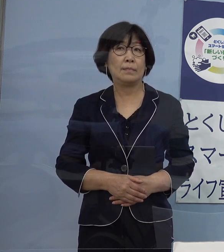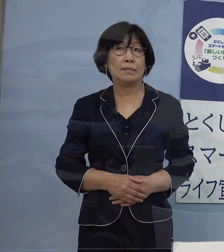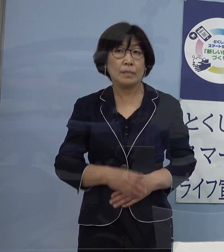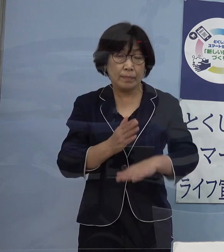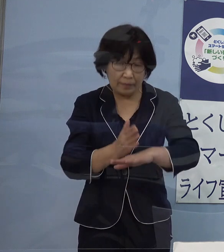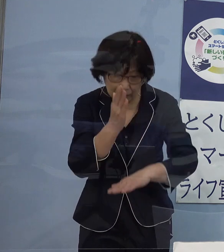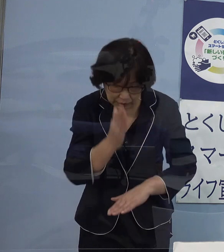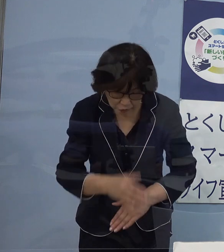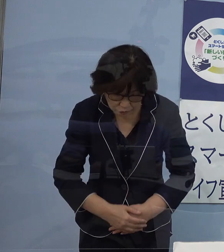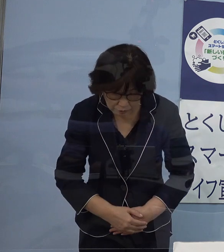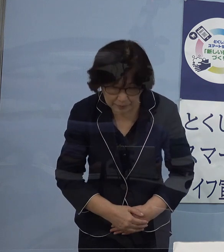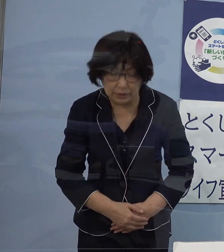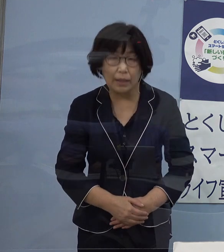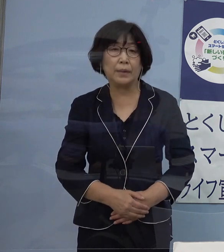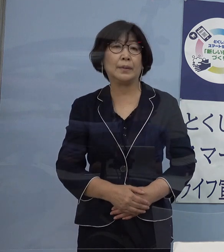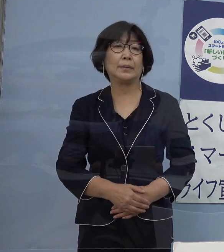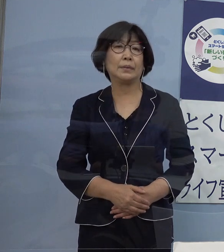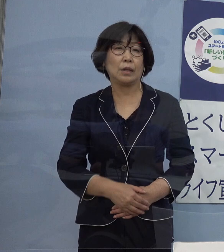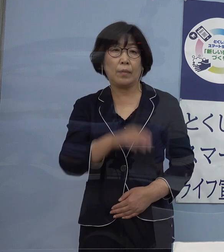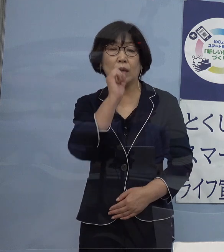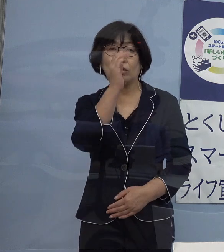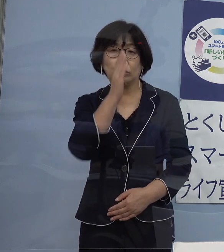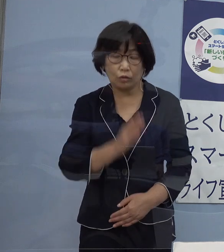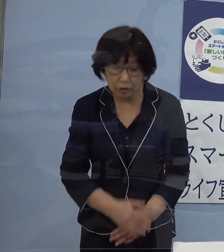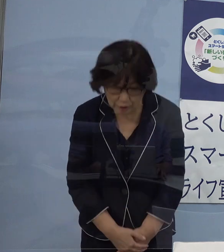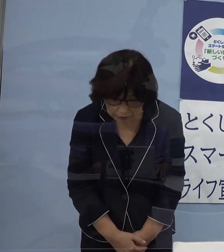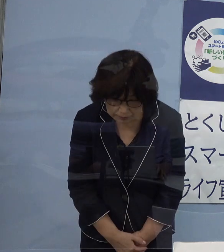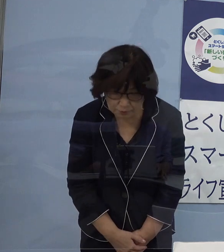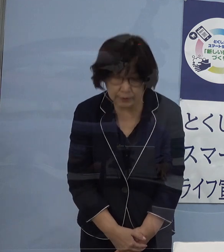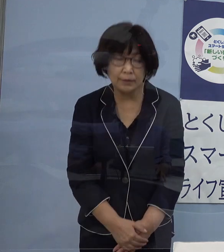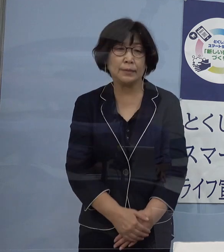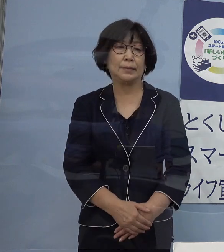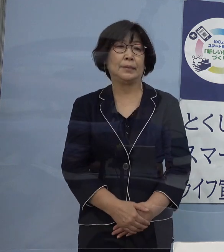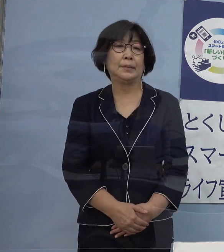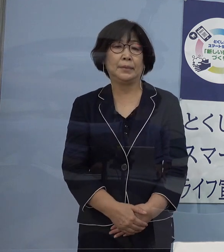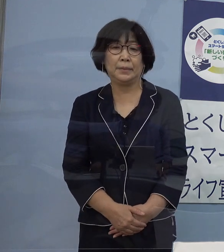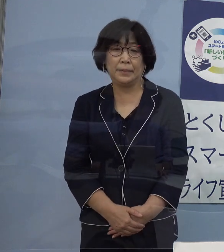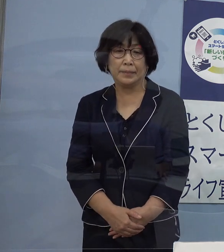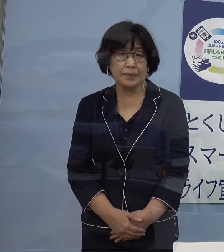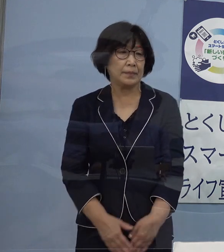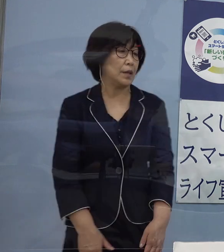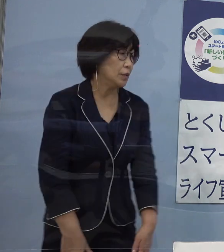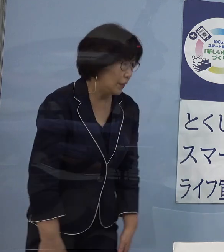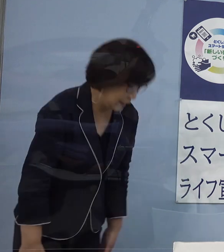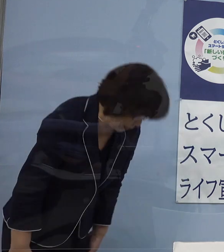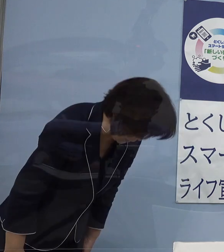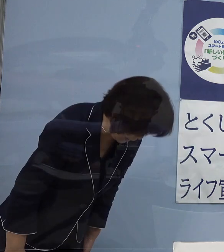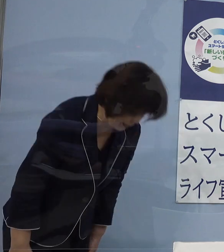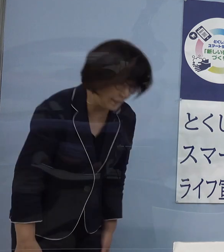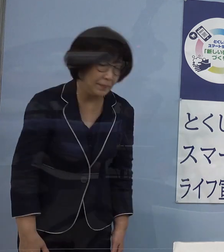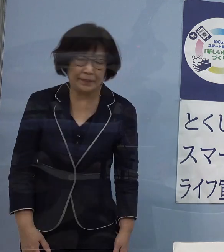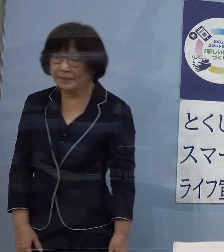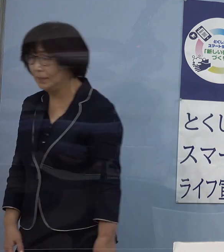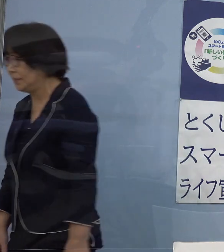ではありがとうございます。 はい、それではよろしくお願いします。ではどうもありがとうございました。